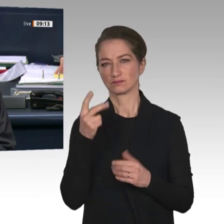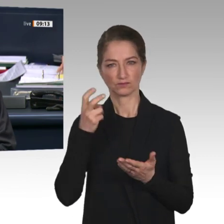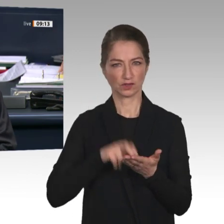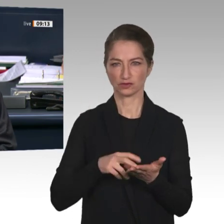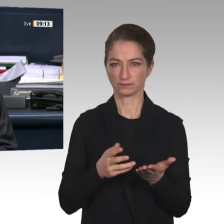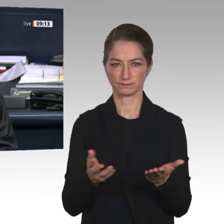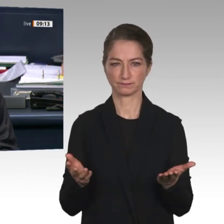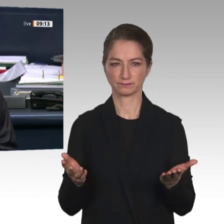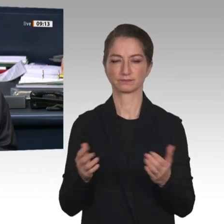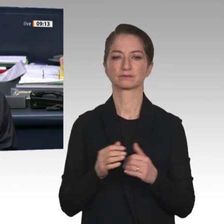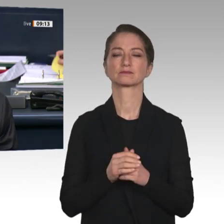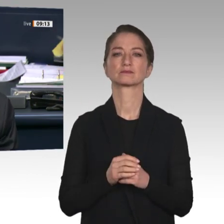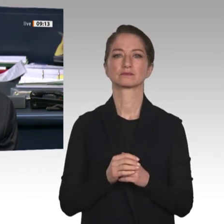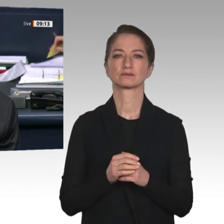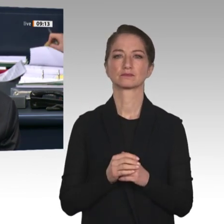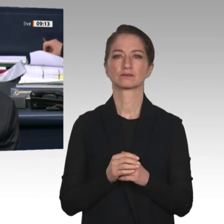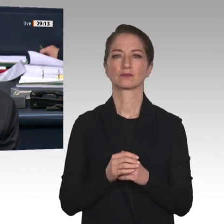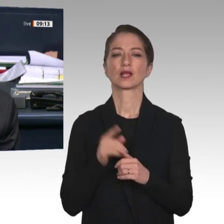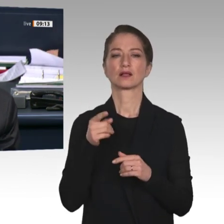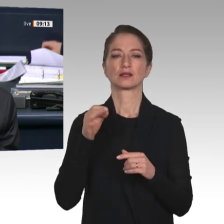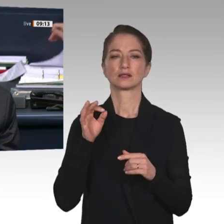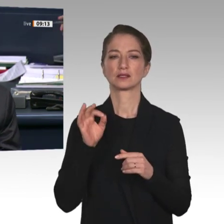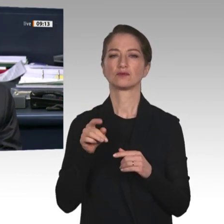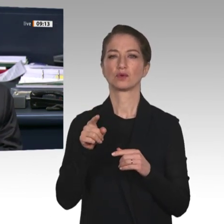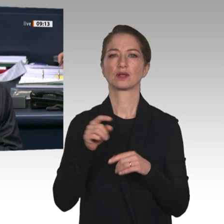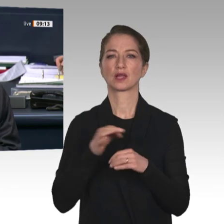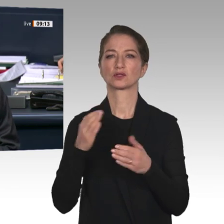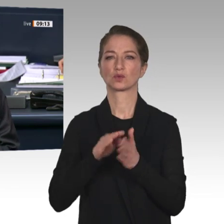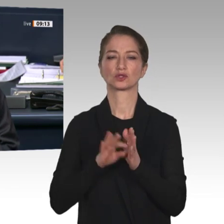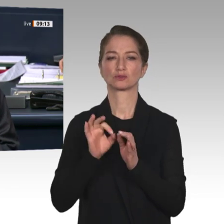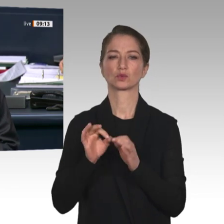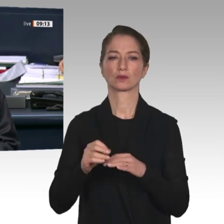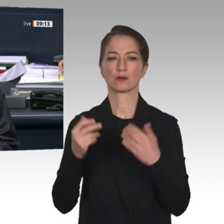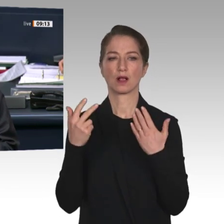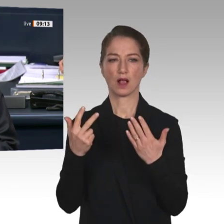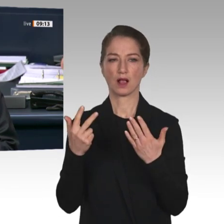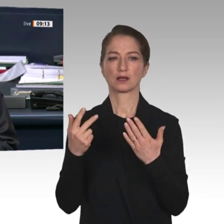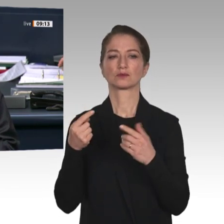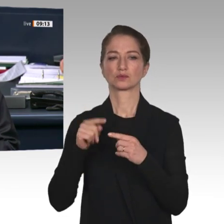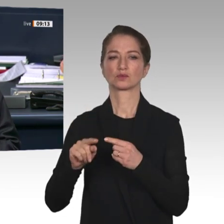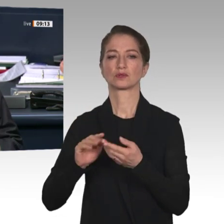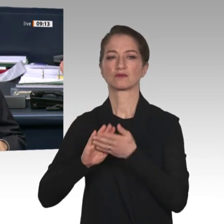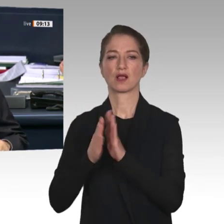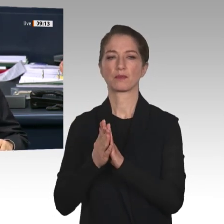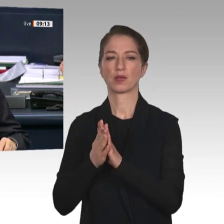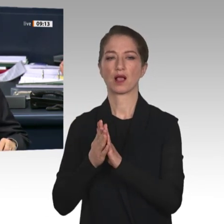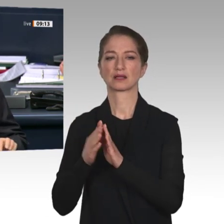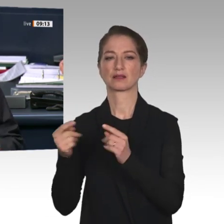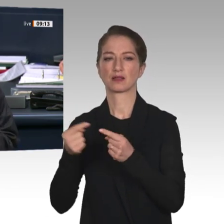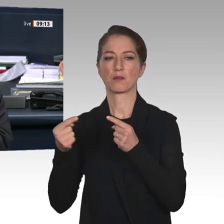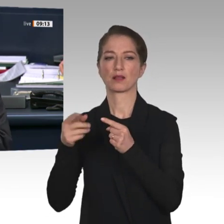Titel Rechtsextremismus und Hass entschieden bekämpfen, Konsequenzen aus den rechtsterroristischen Morden von